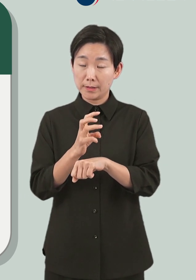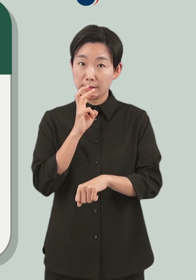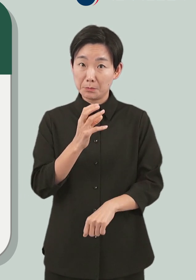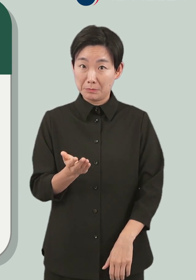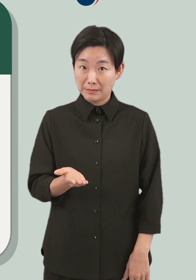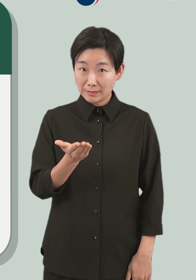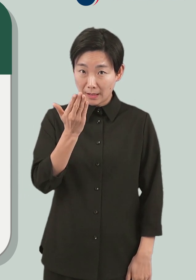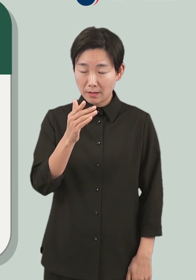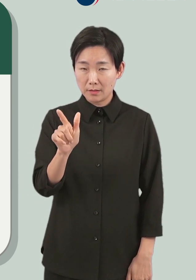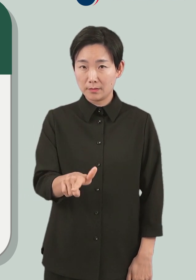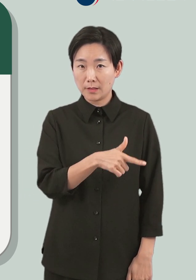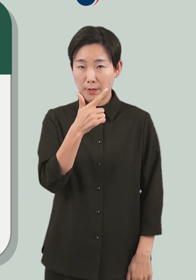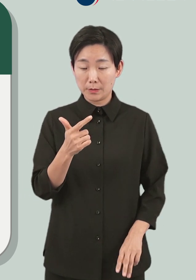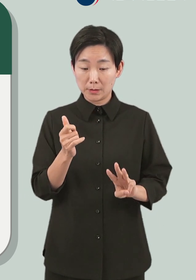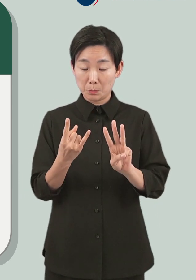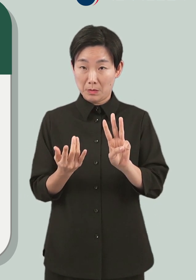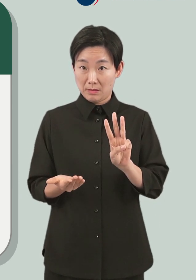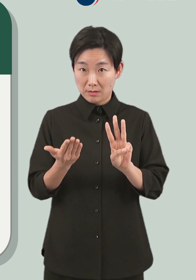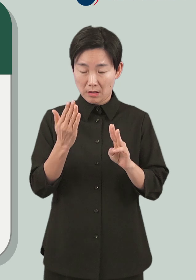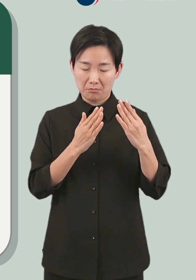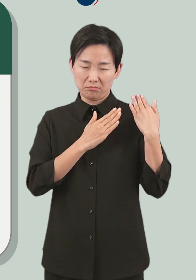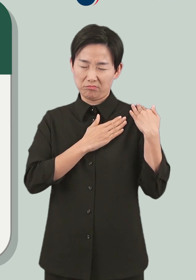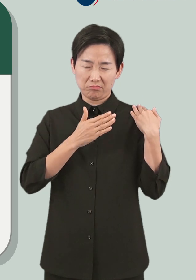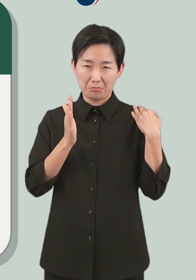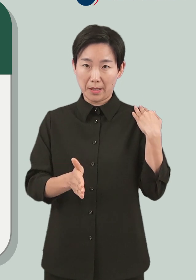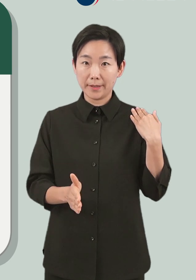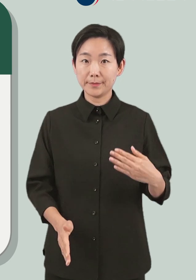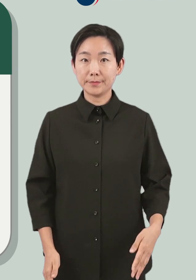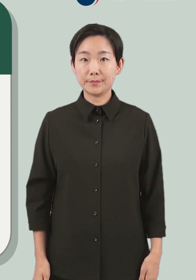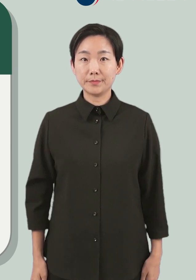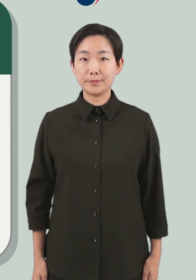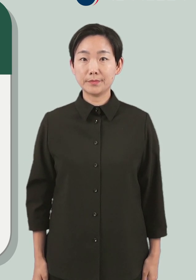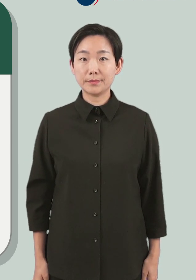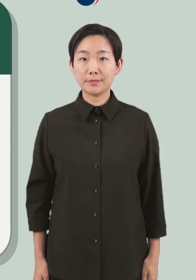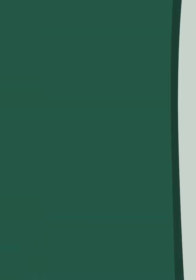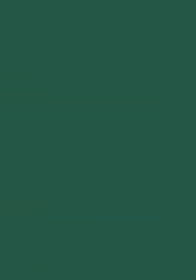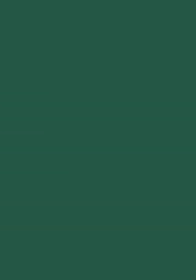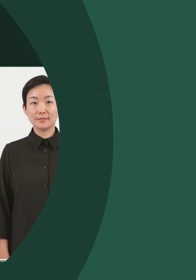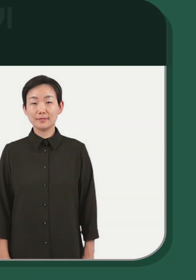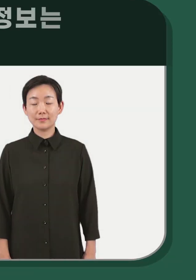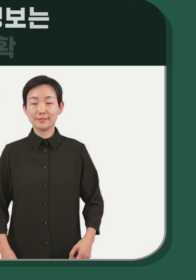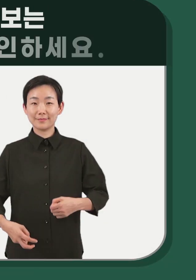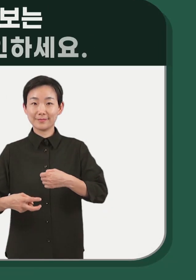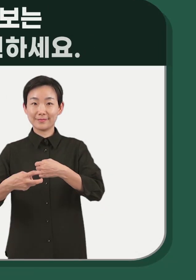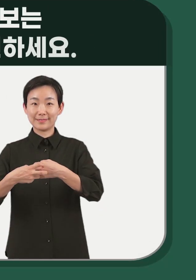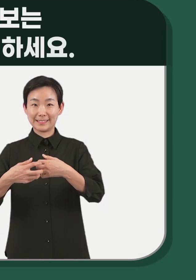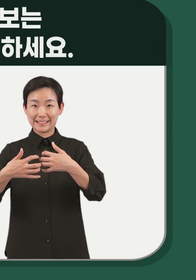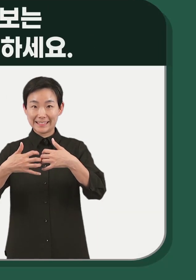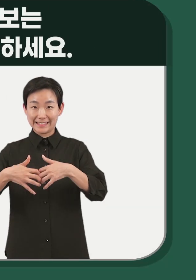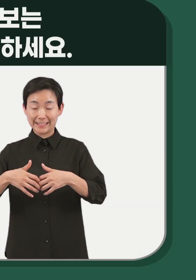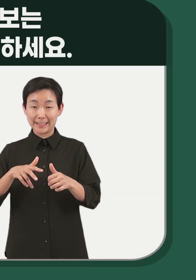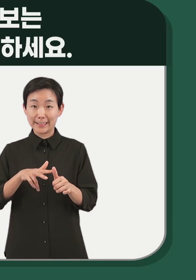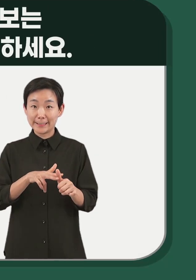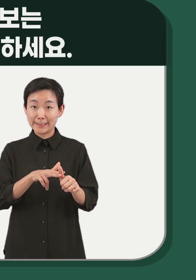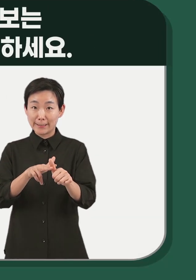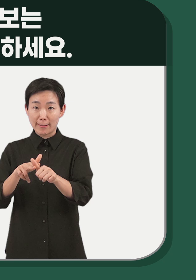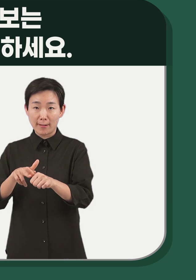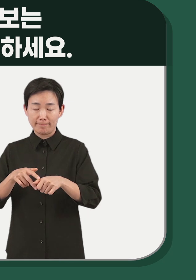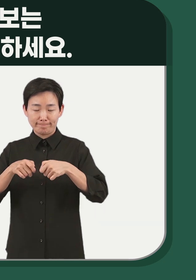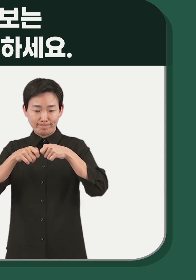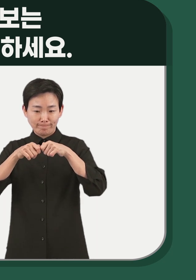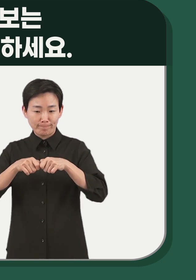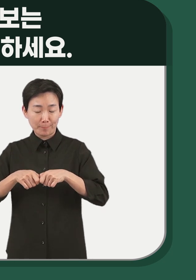하며 1시간 30분 이상, 하루 3회 이상 사용하지 않습니다. 더욱 자세한